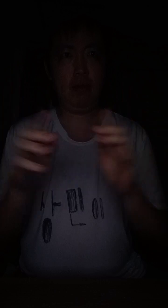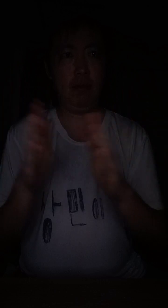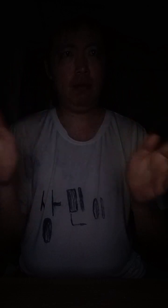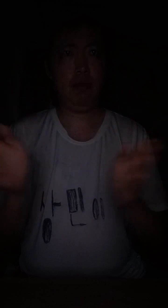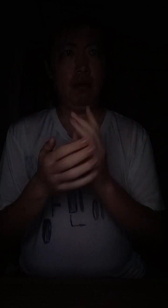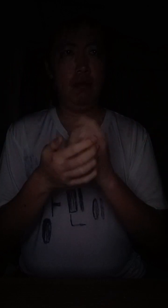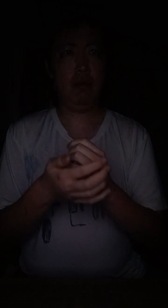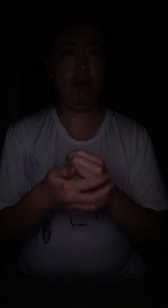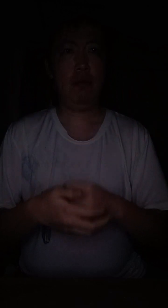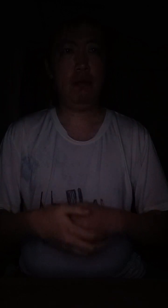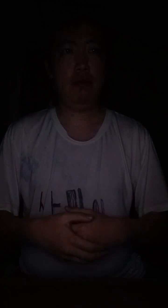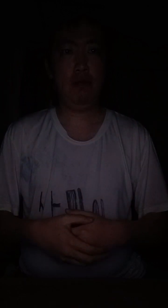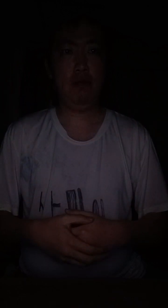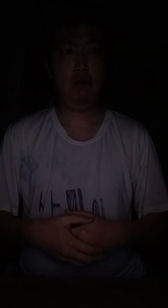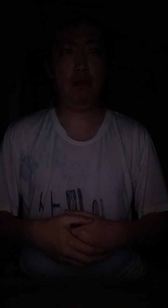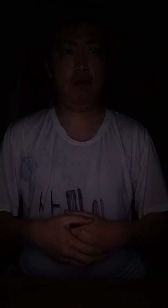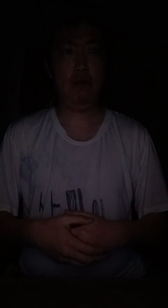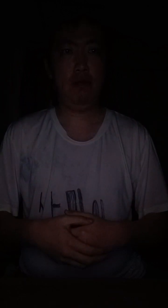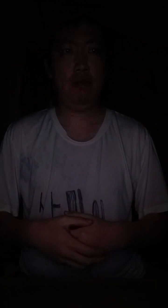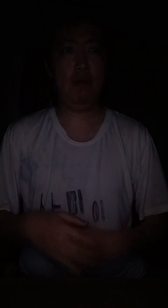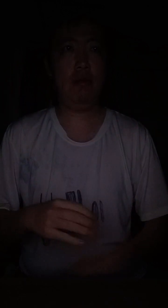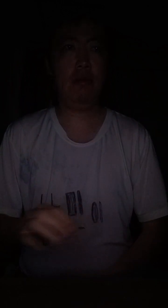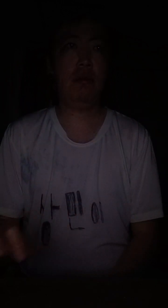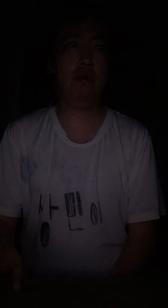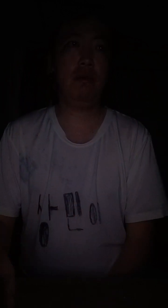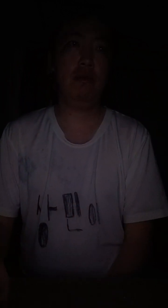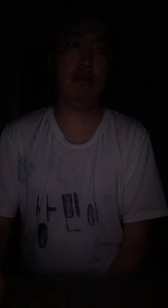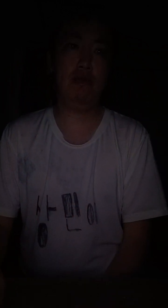충고합니다. SBS 김지욱입니다.